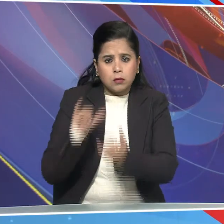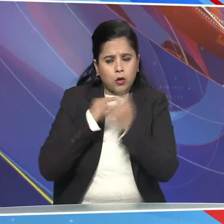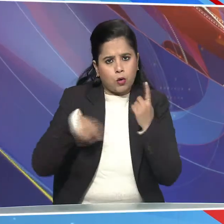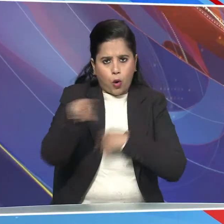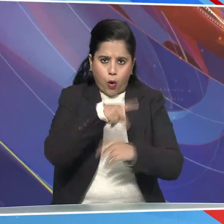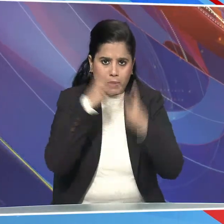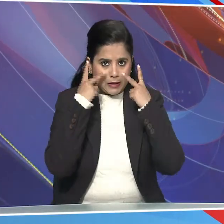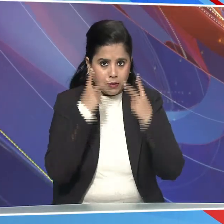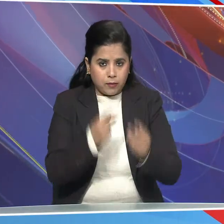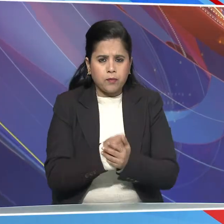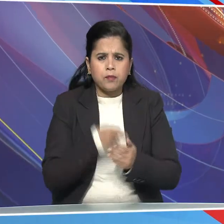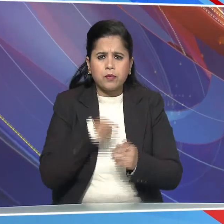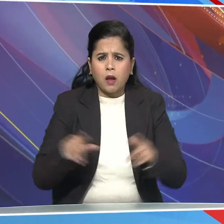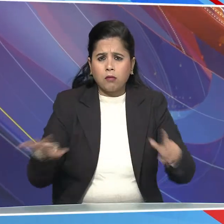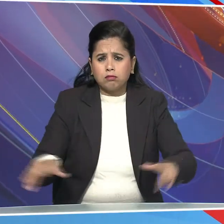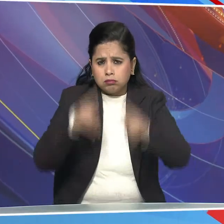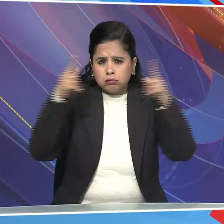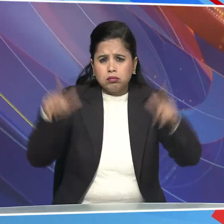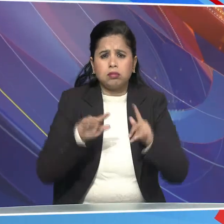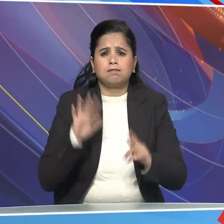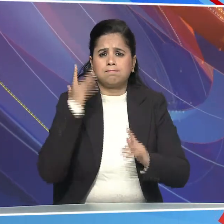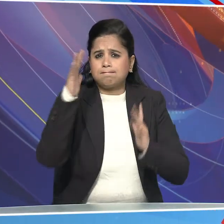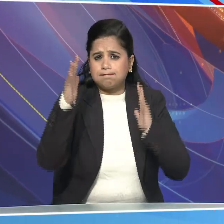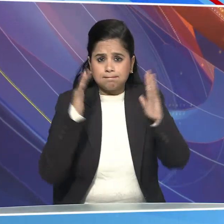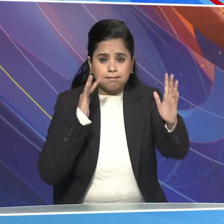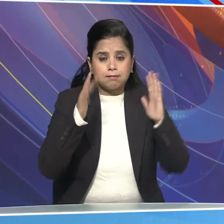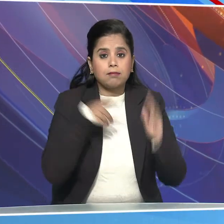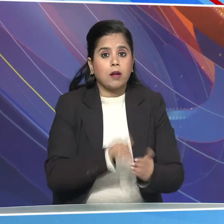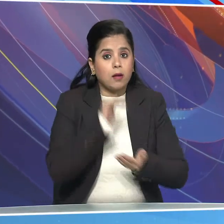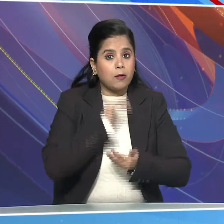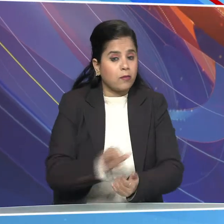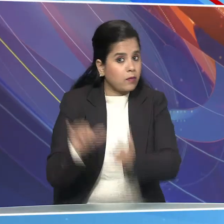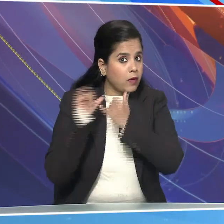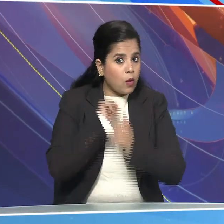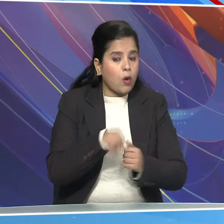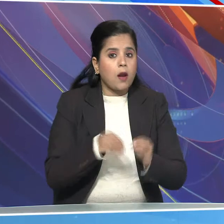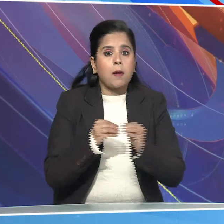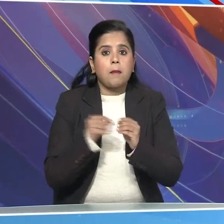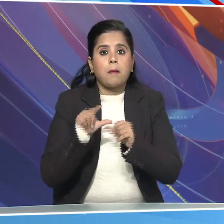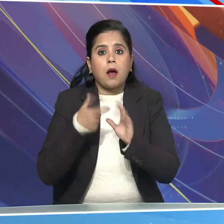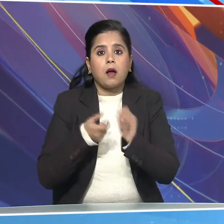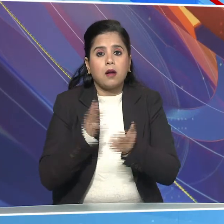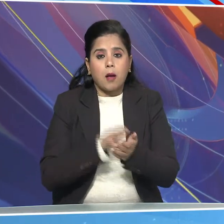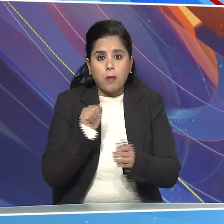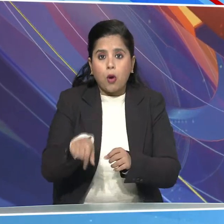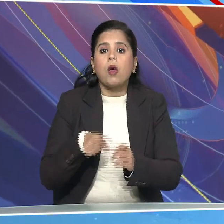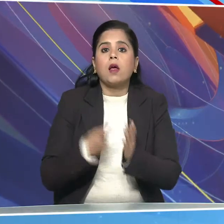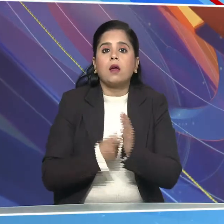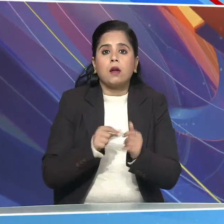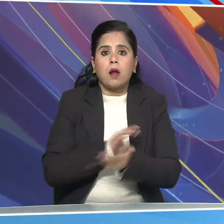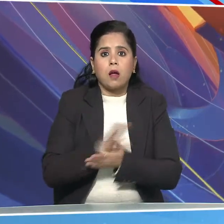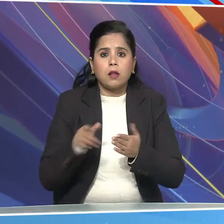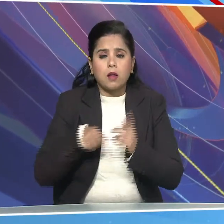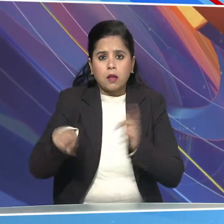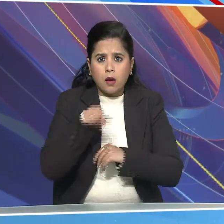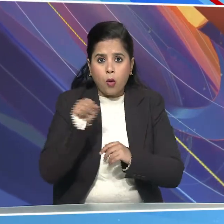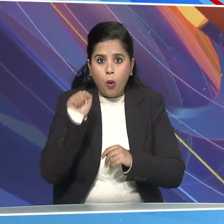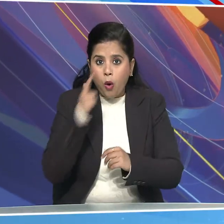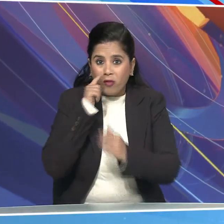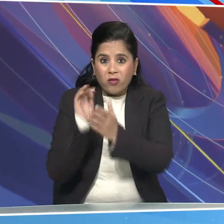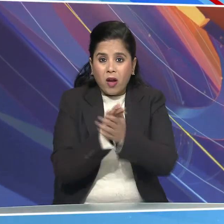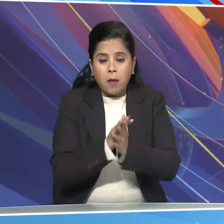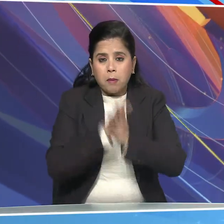आप देखेंगे की गाने जंगल में बालकृष्ण और बलराम राधा को और गोपियों को एक बहुत बड़े गज से